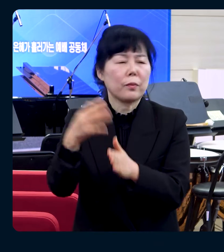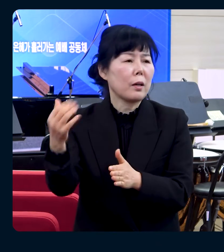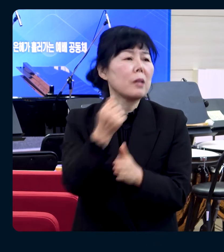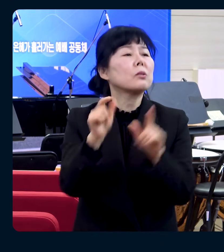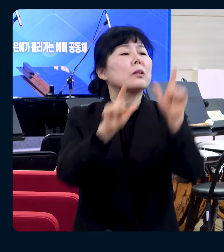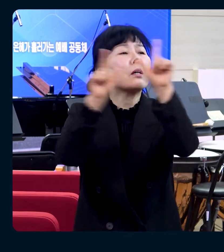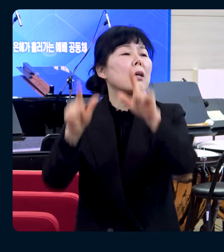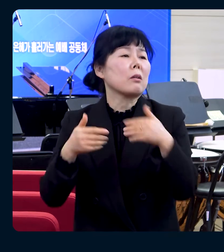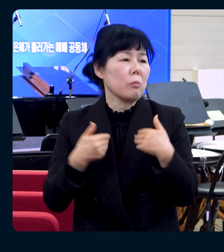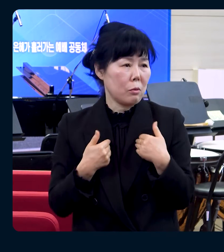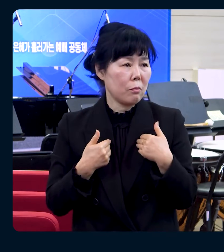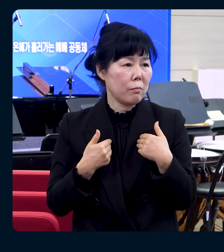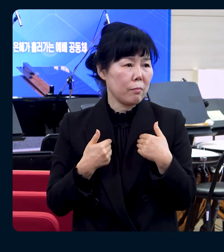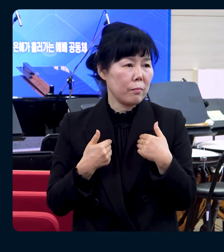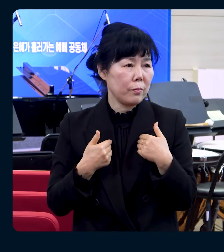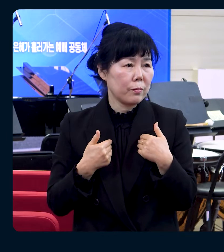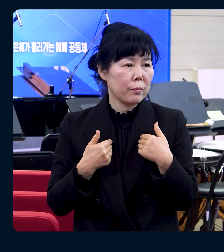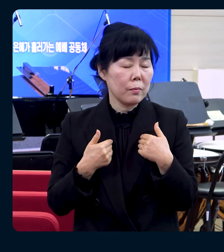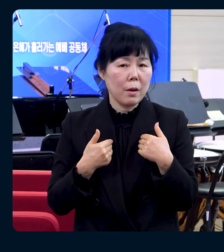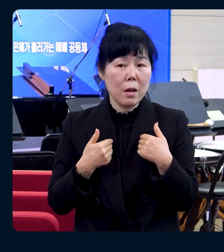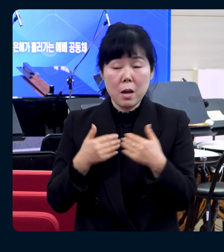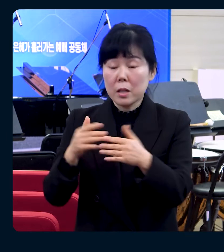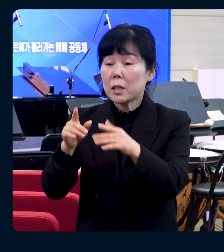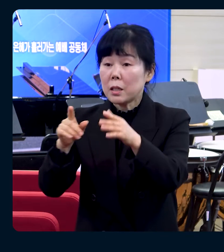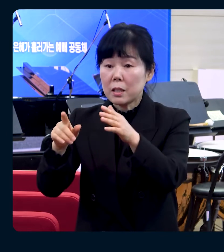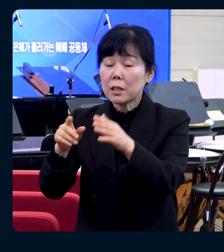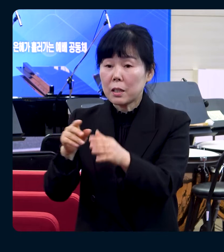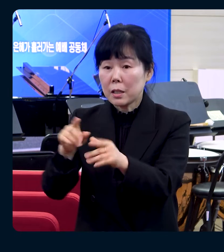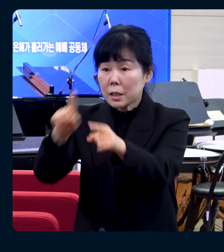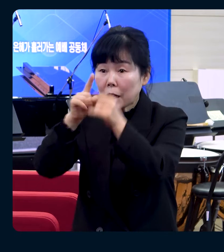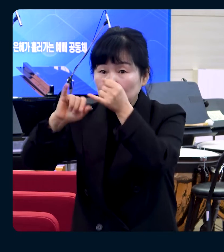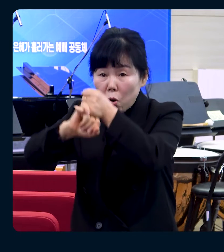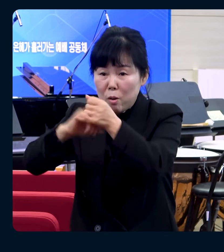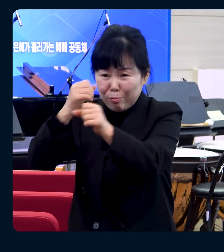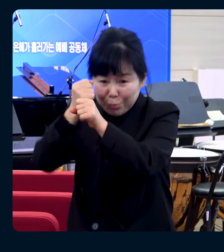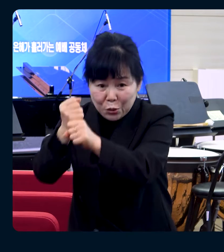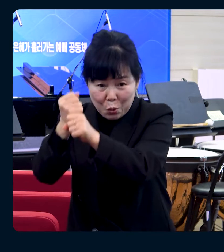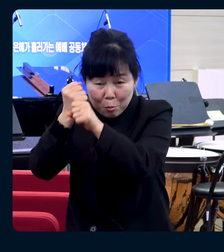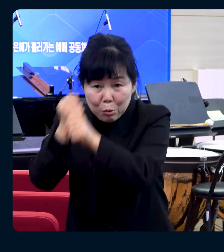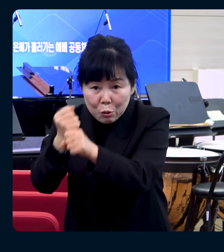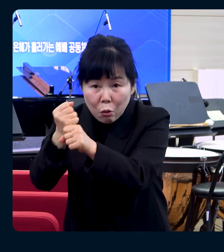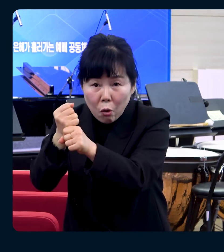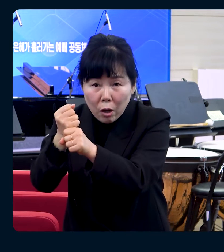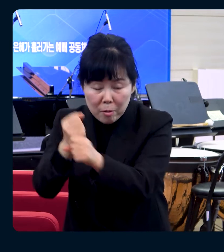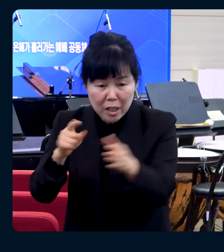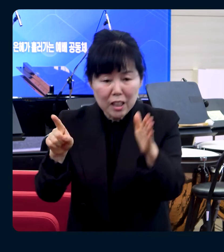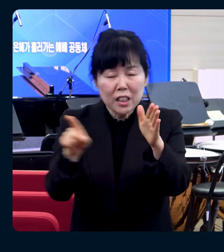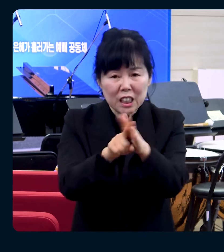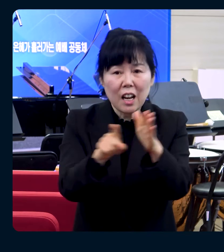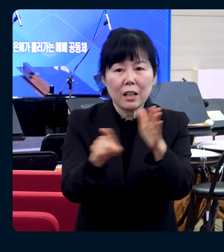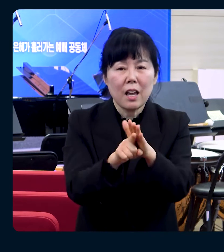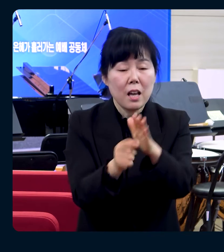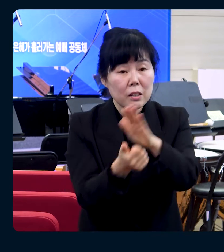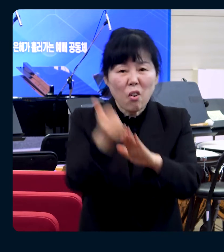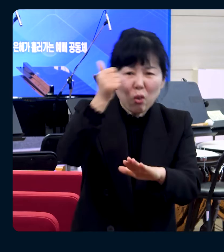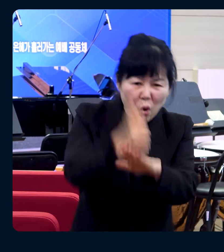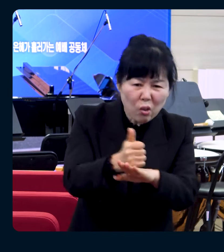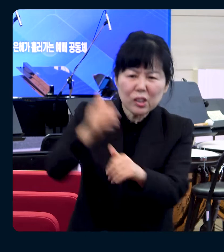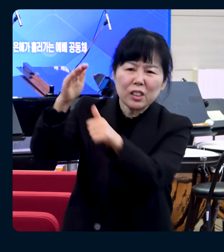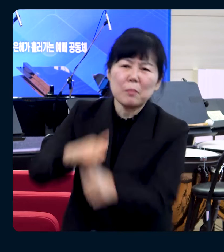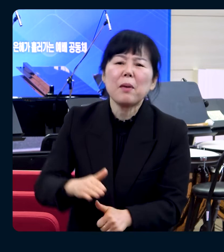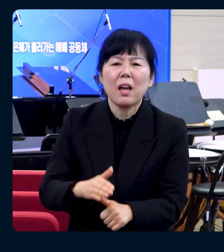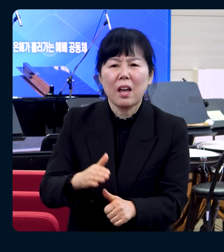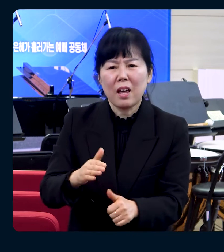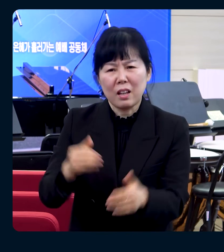믿음이에요. 그것을 얼마나 잘 붙들고 걸어가는가, 여기에 신앙의 성패가 달려 있고요.